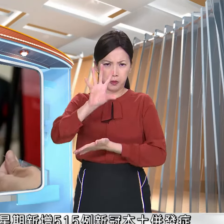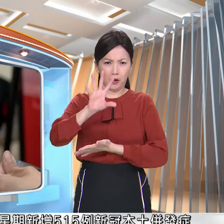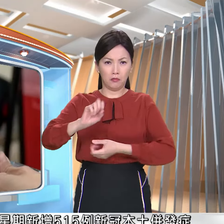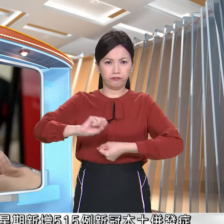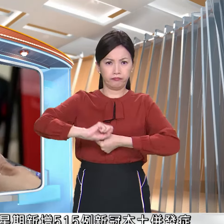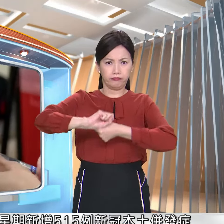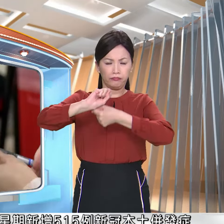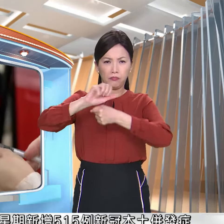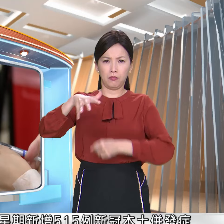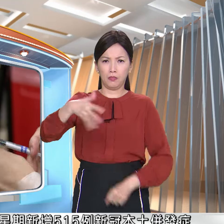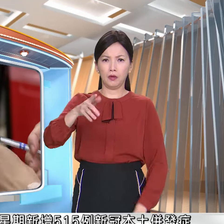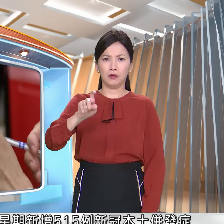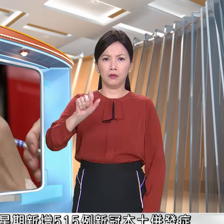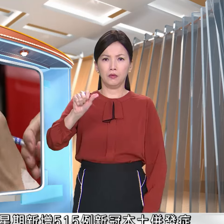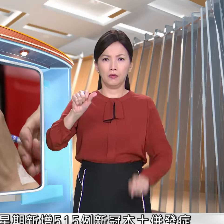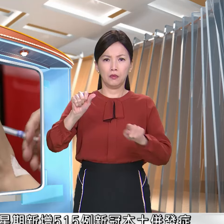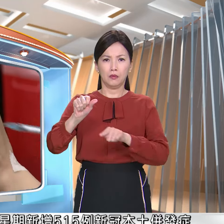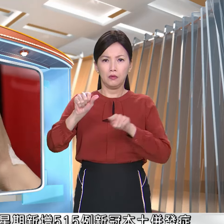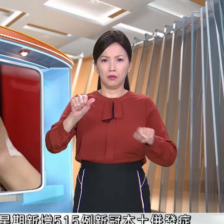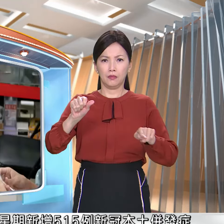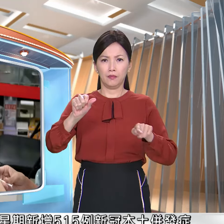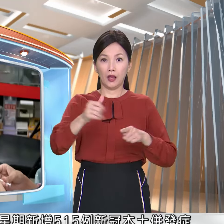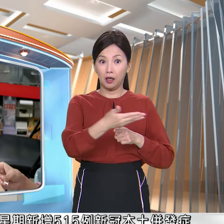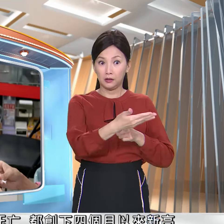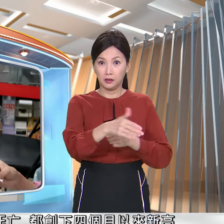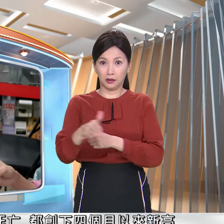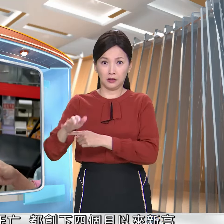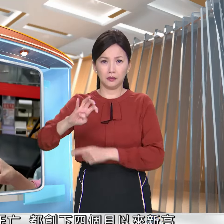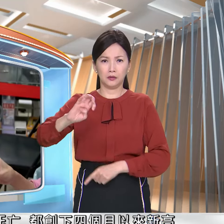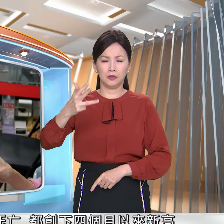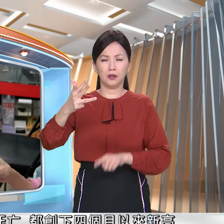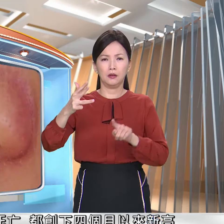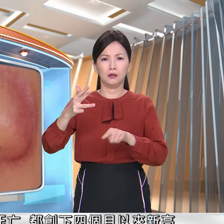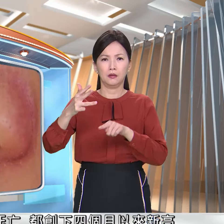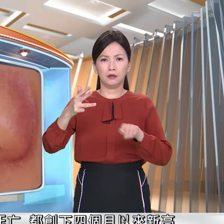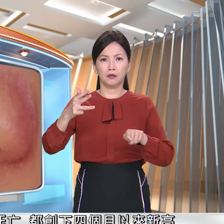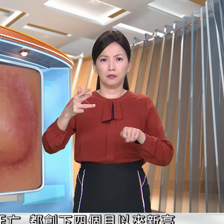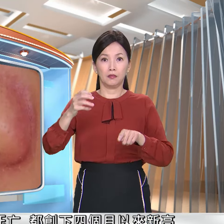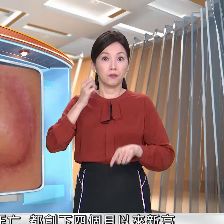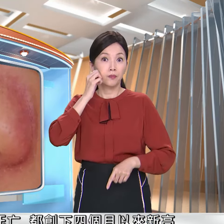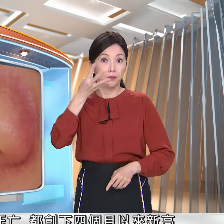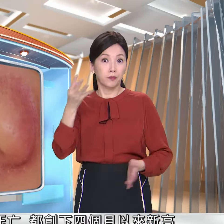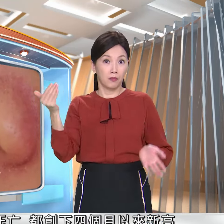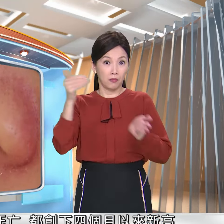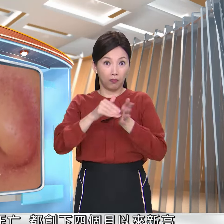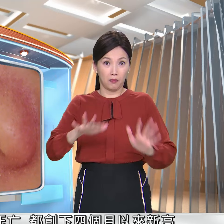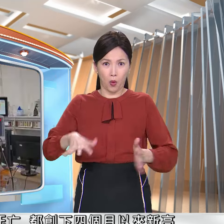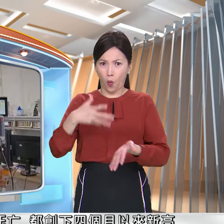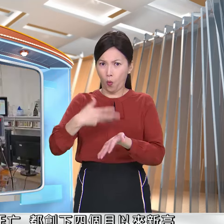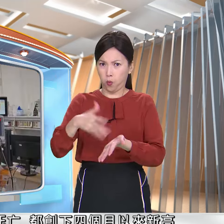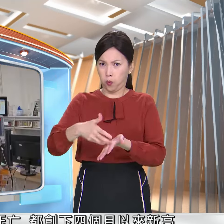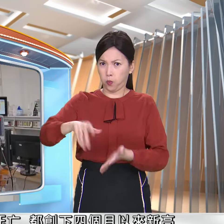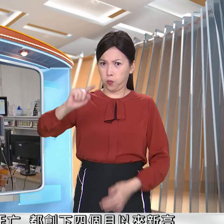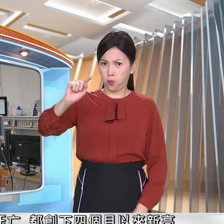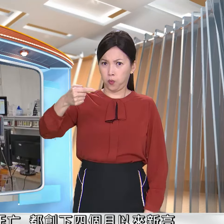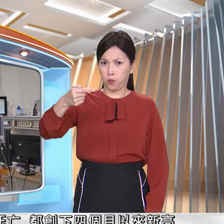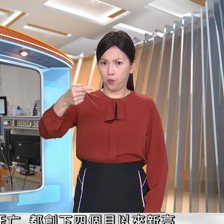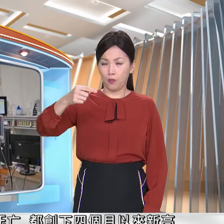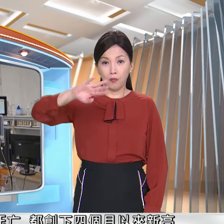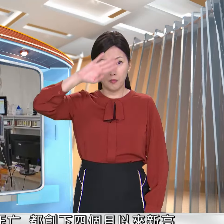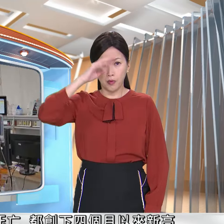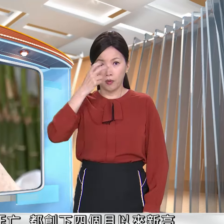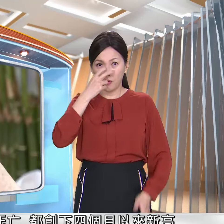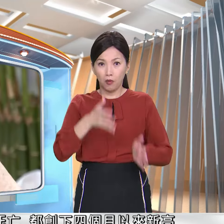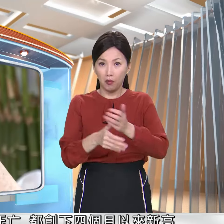515例新冠本土并发症，并新增48例死亡，都创下4个月以来新